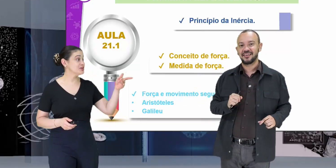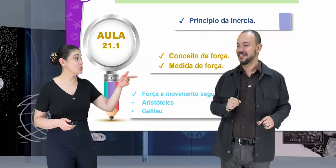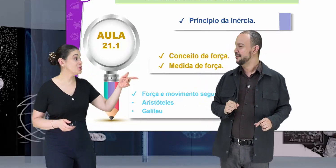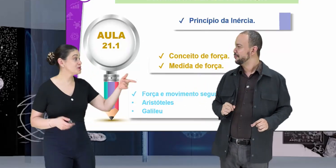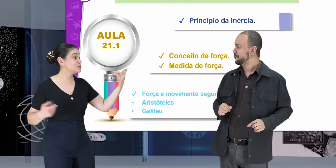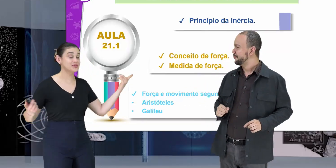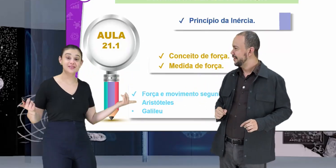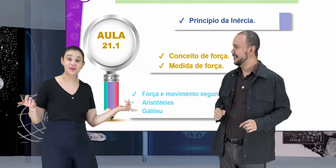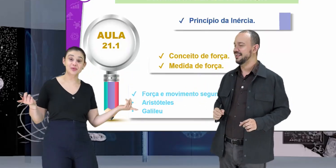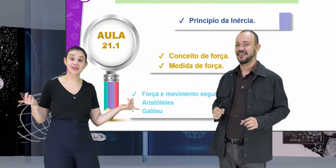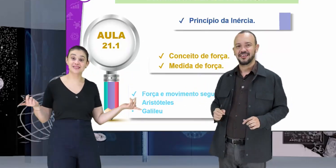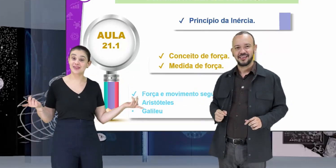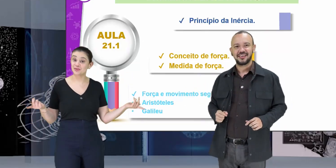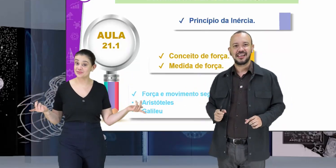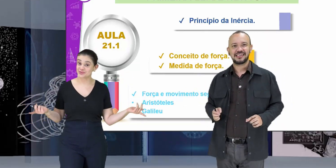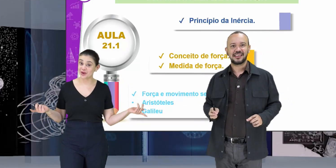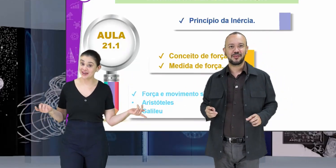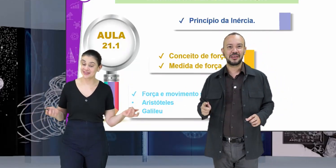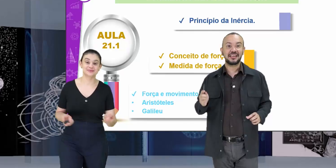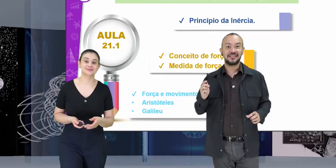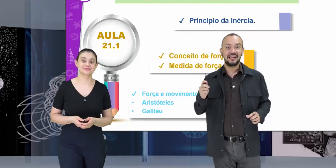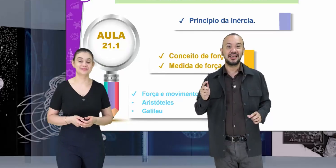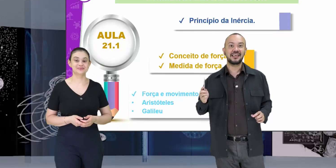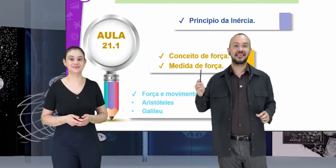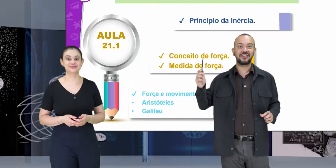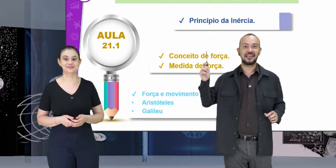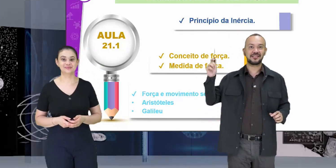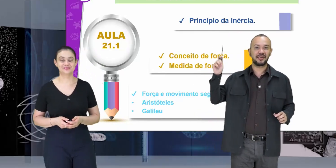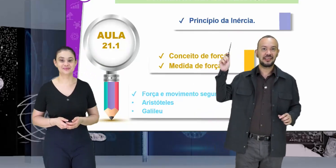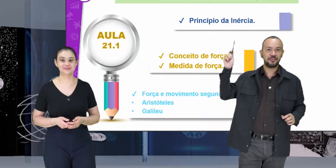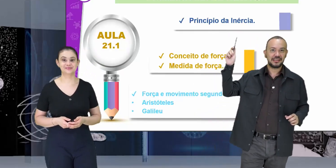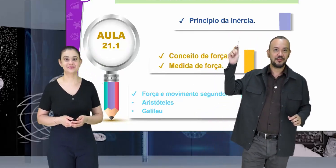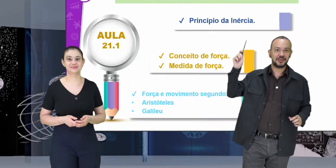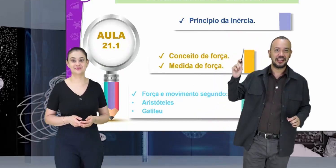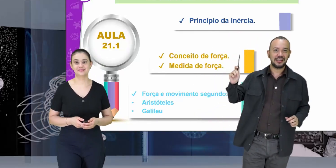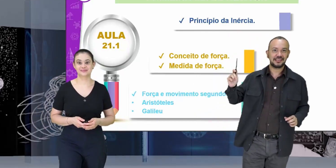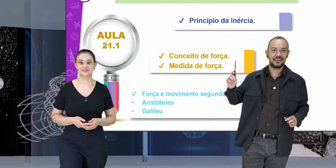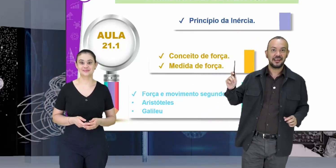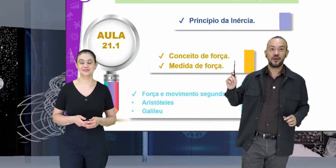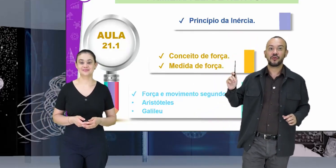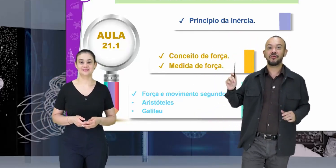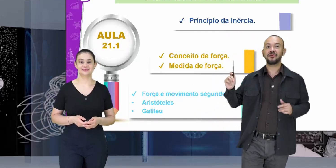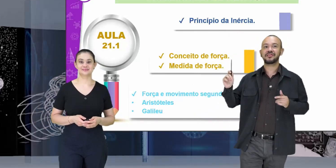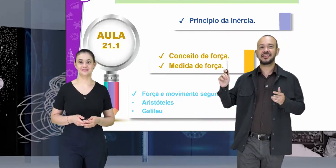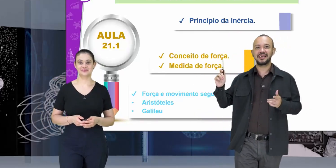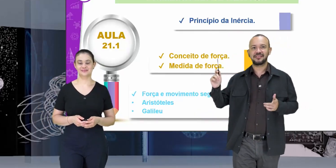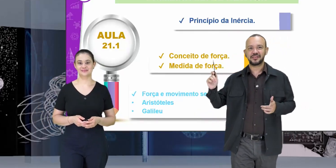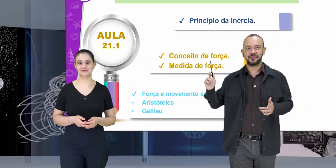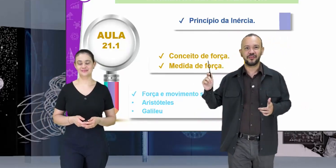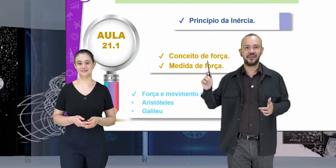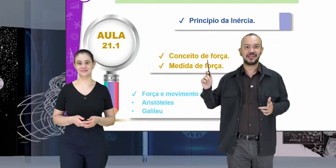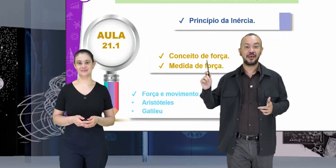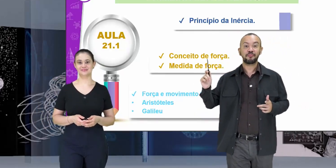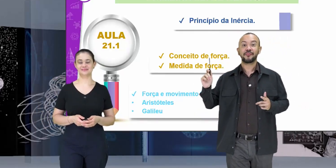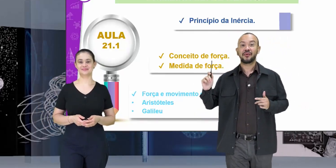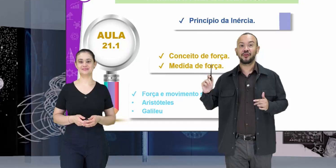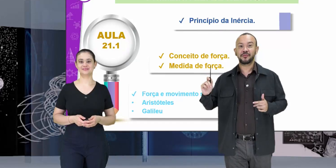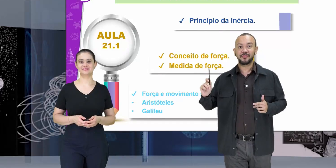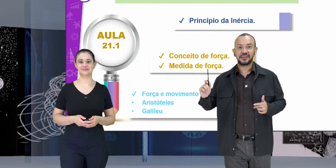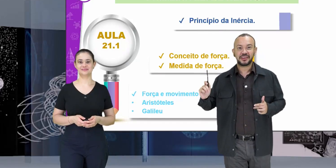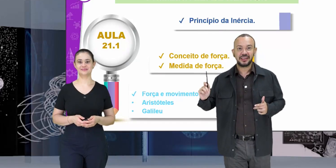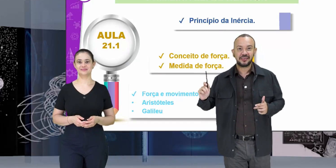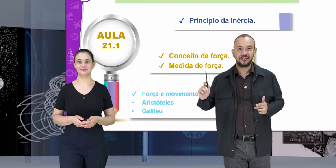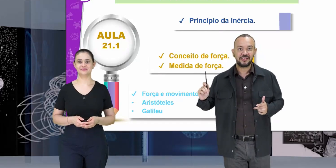Eu estava no ônibus, isso aconteceu. Exatamente, né? Isso é inércia. Então olha só, princípio de inércia, conceito de força,